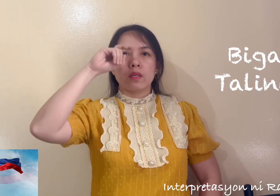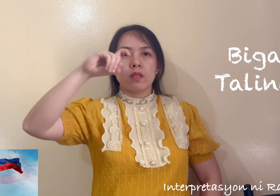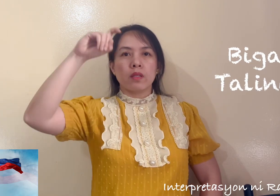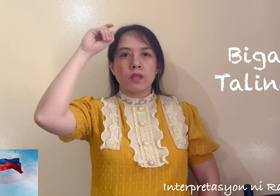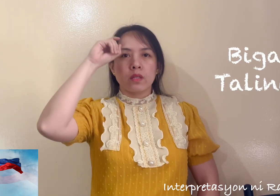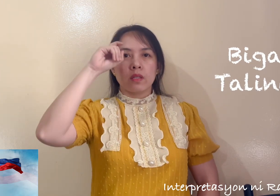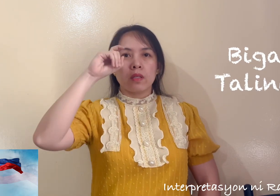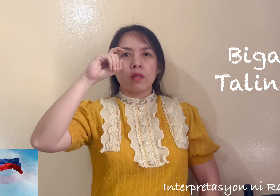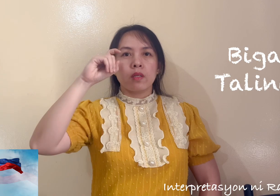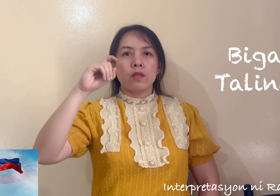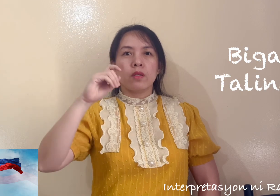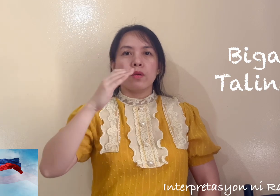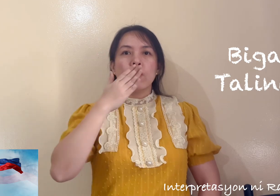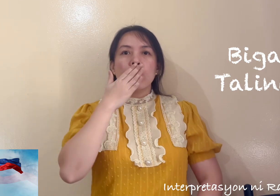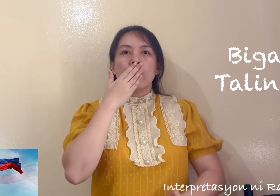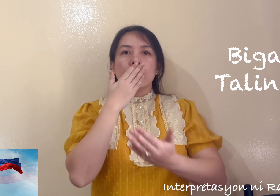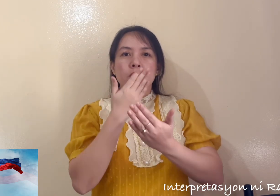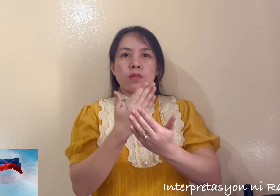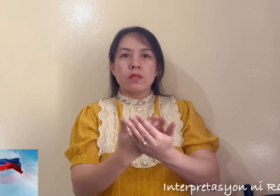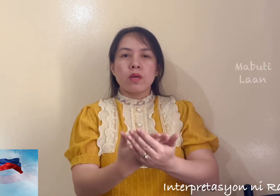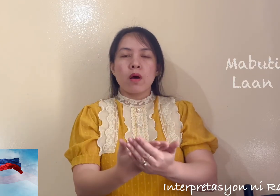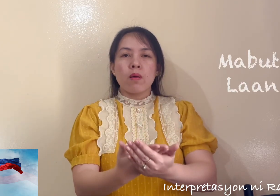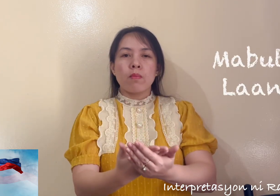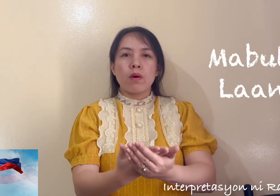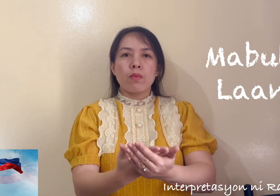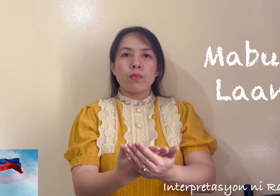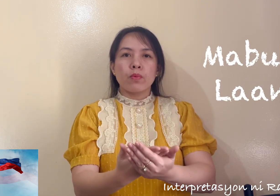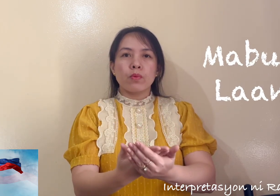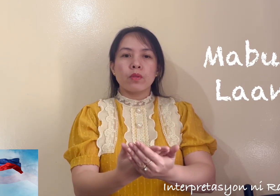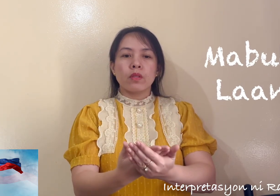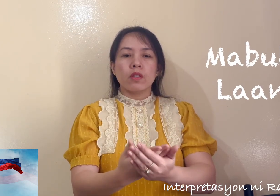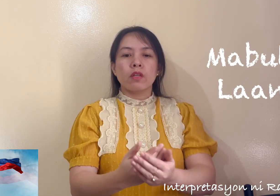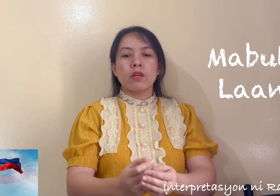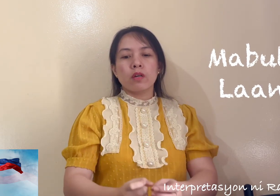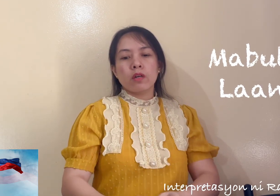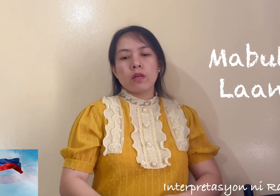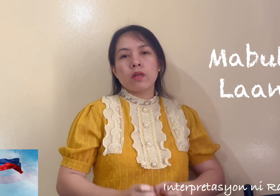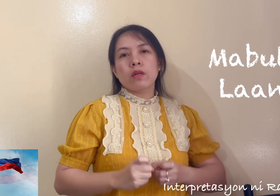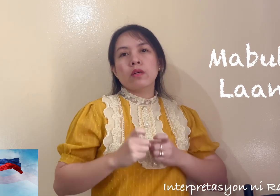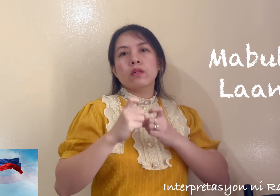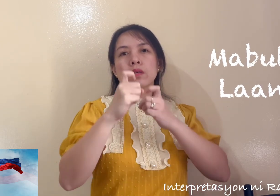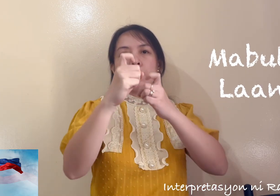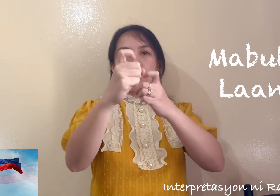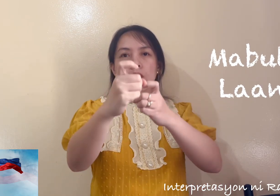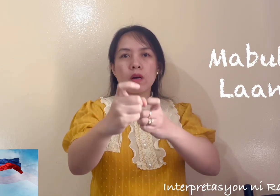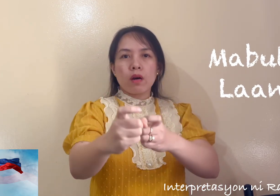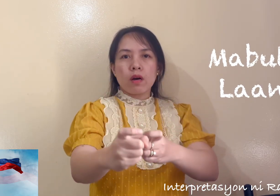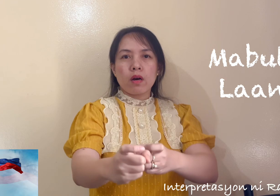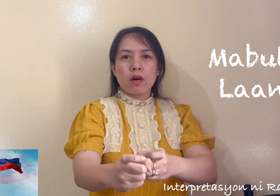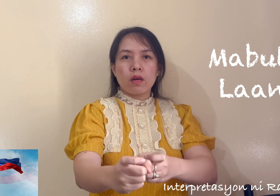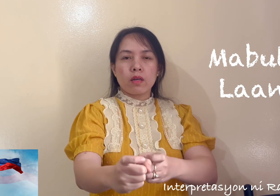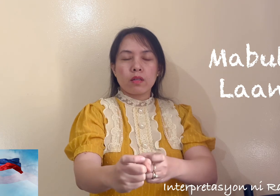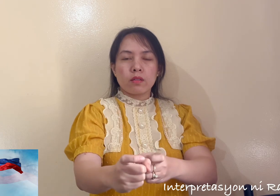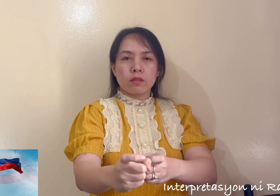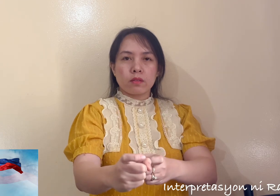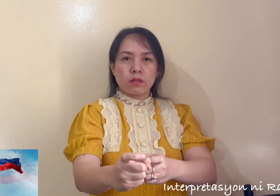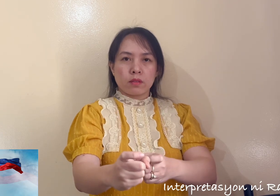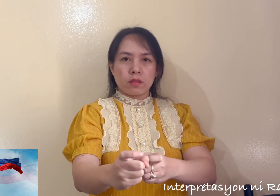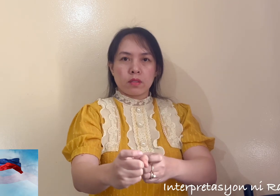Bigay sa'king talino sa mabuti lang